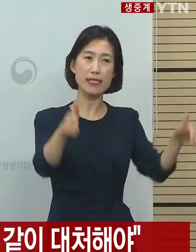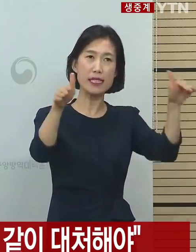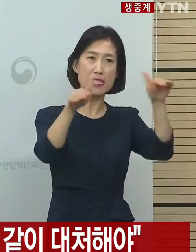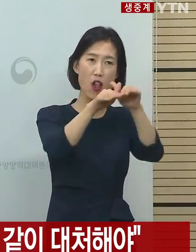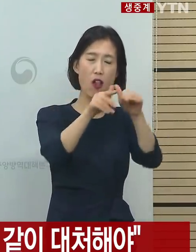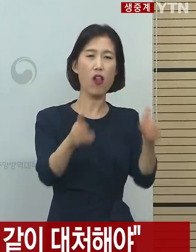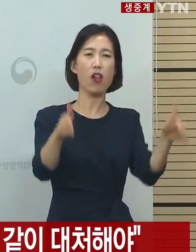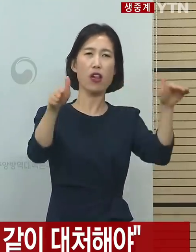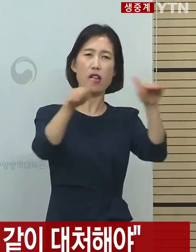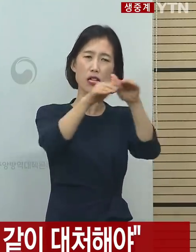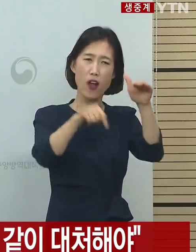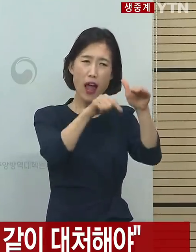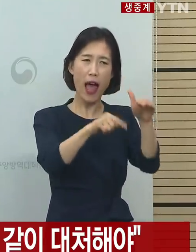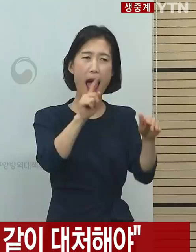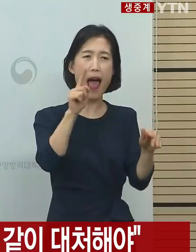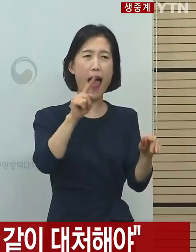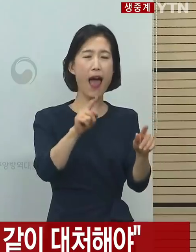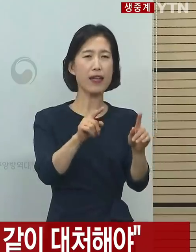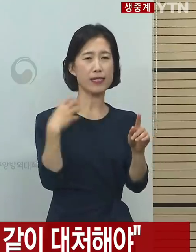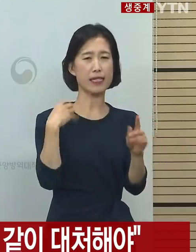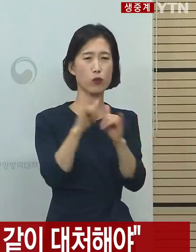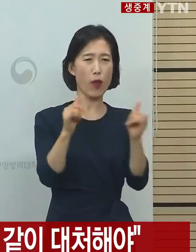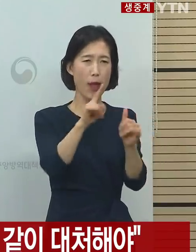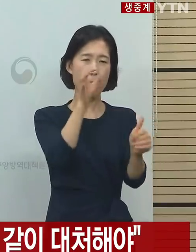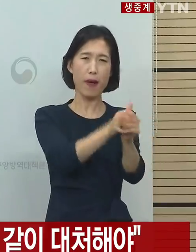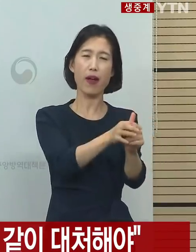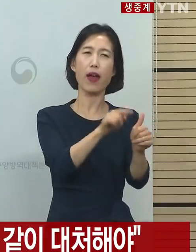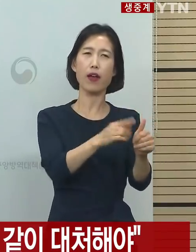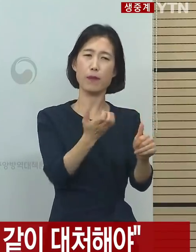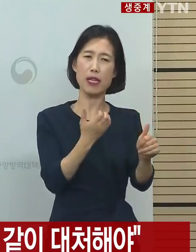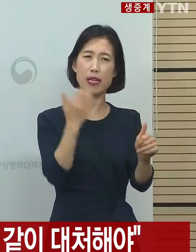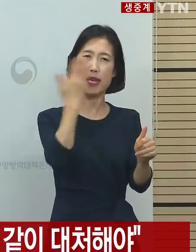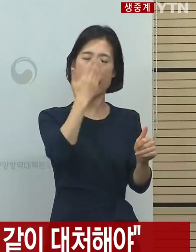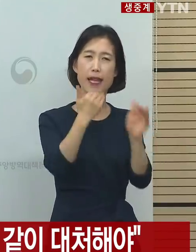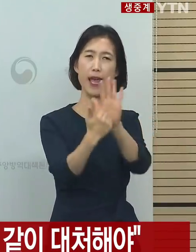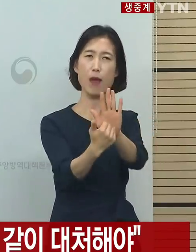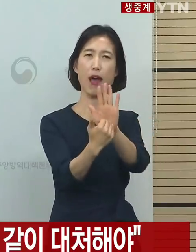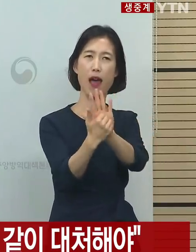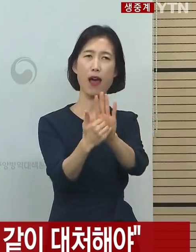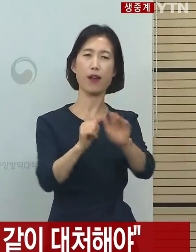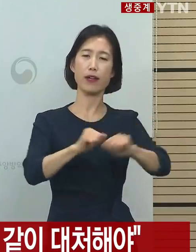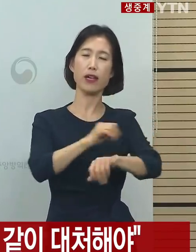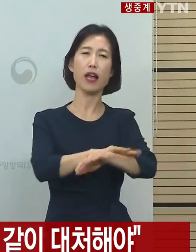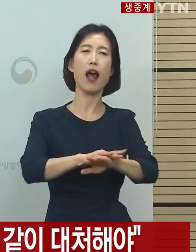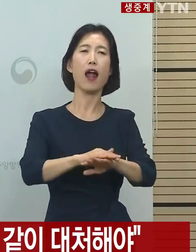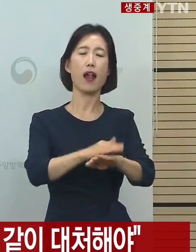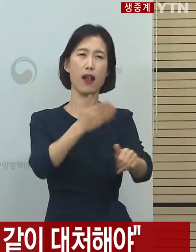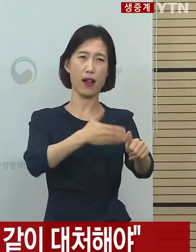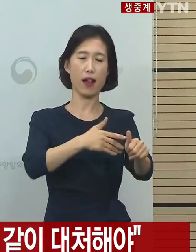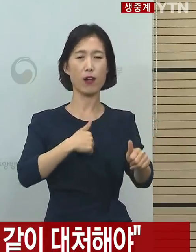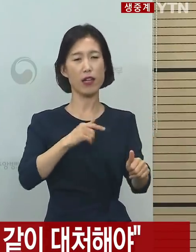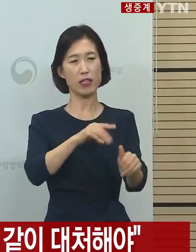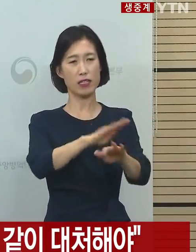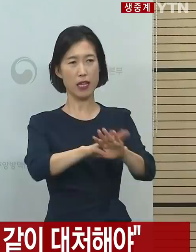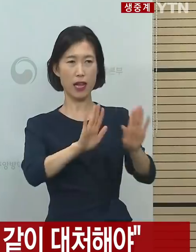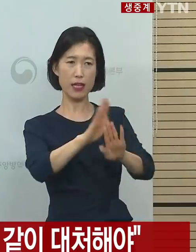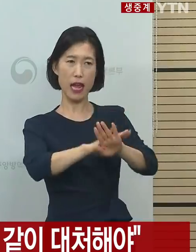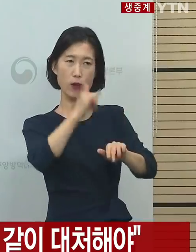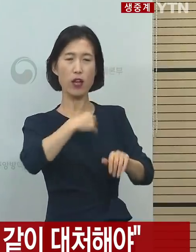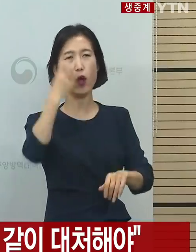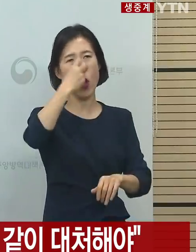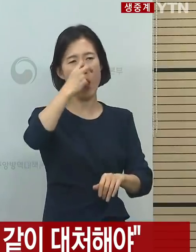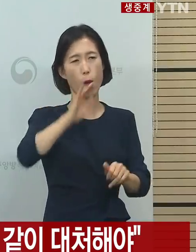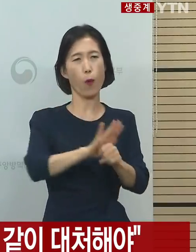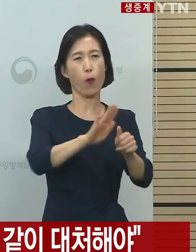시설 단위로 철저한 감염 사전 예방 조치들을 강화하고 그런 걸 저희가 지원하고 점검하는 데 총력을